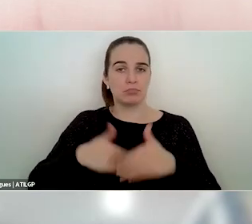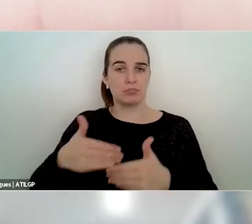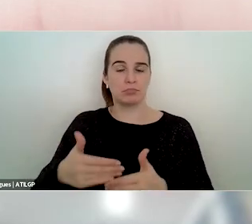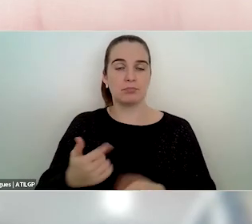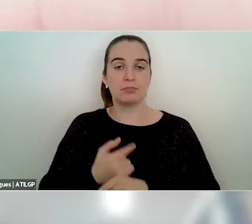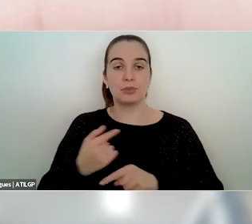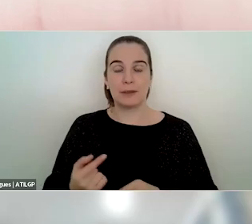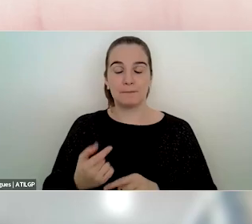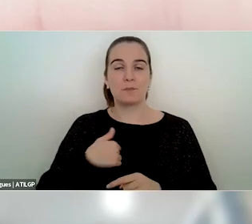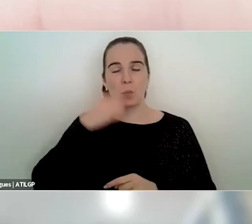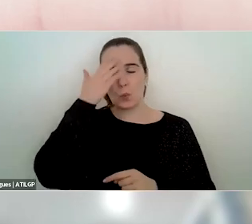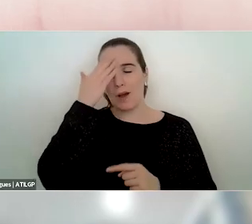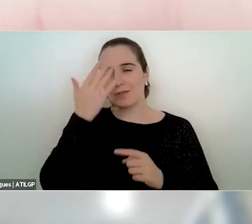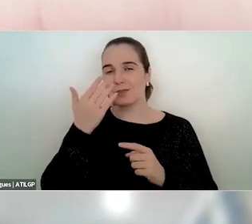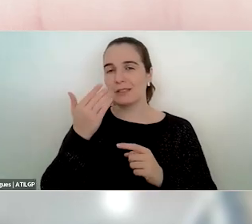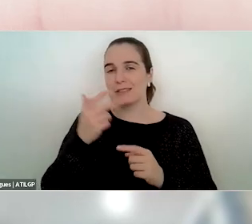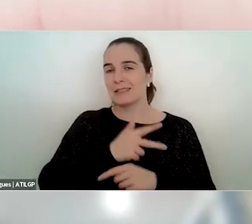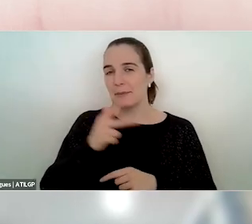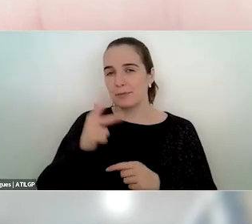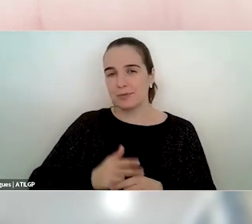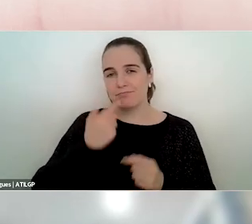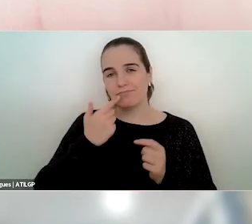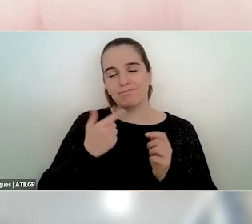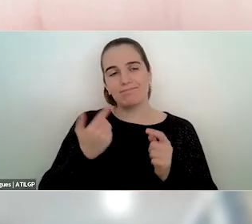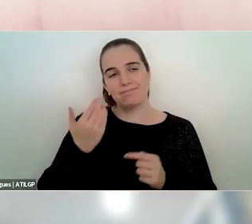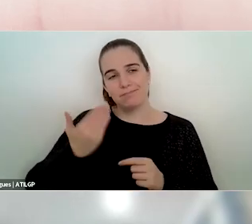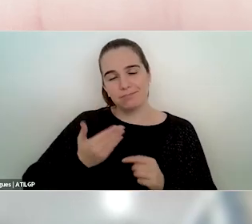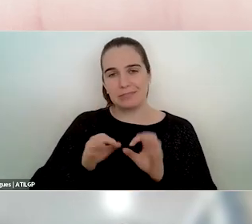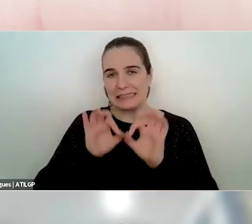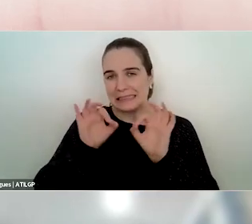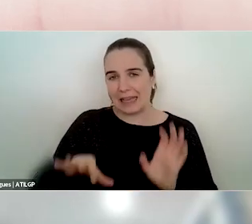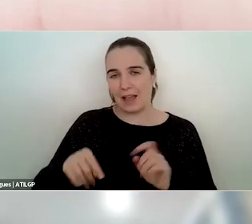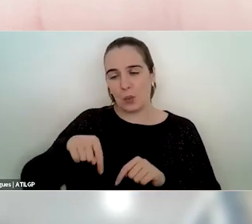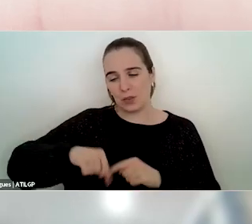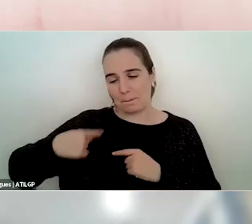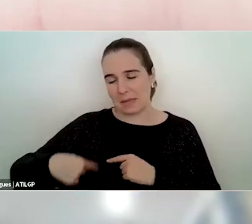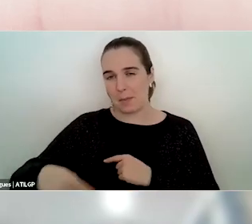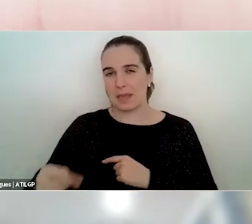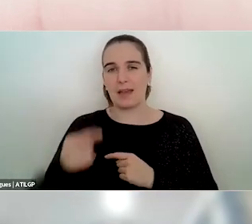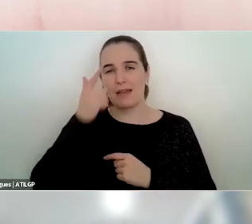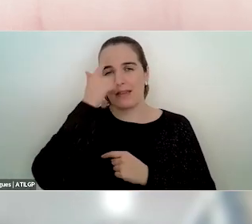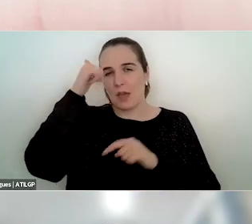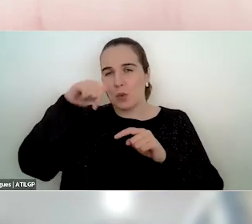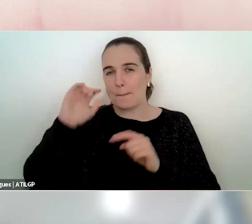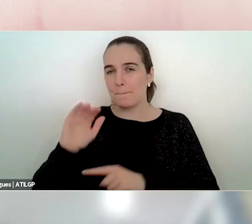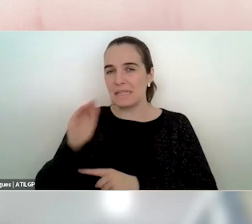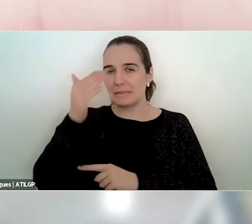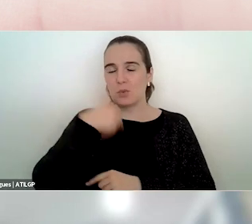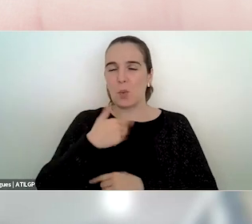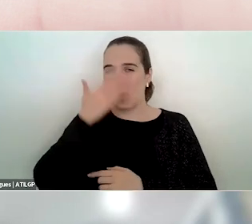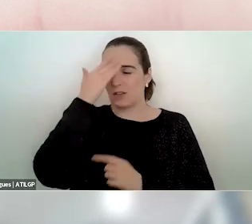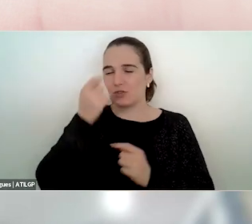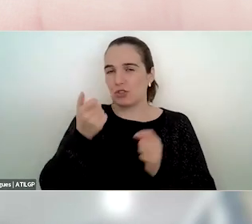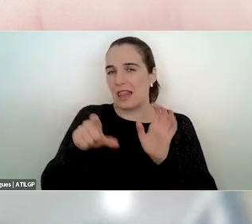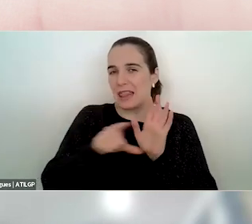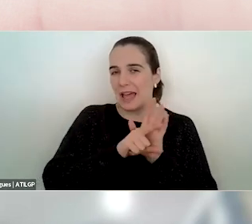não espelha totalmente aquilo que é o direcionamento hoje em dia, o entendimento deste princípio no contexto